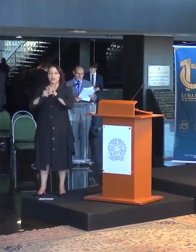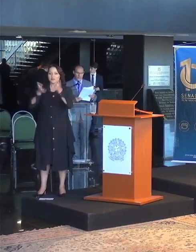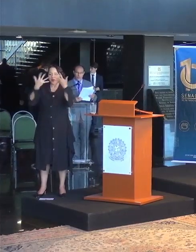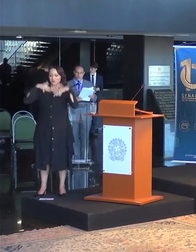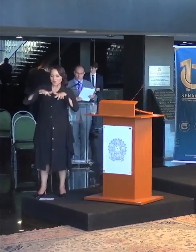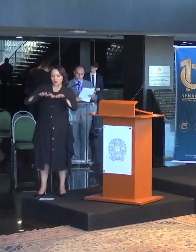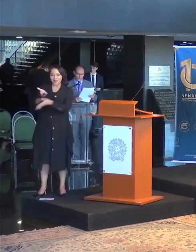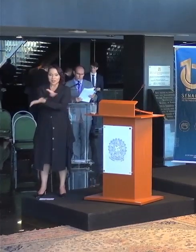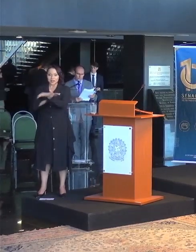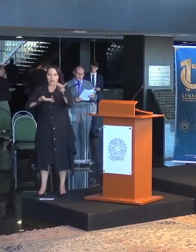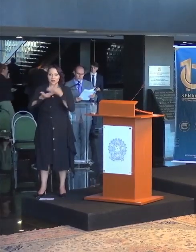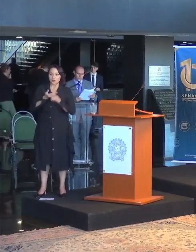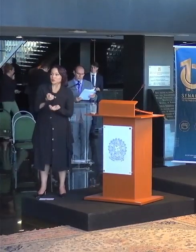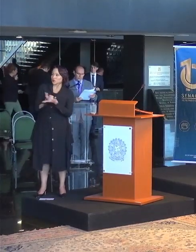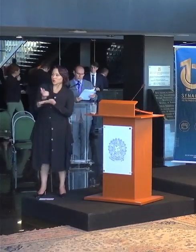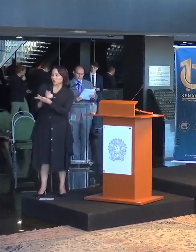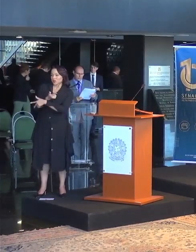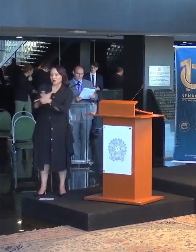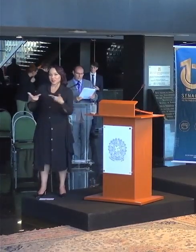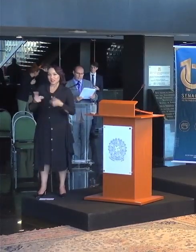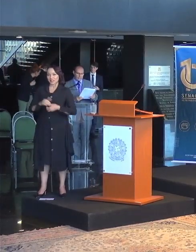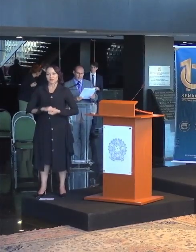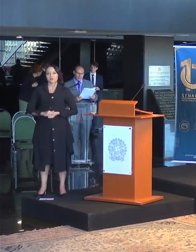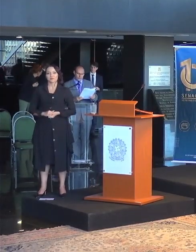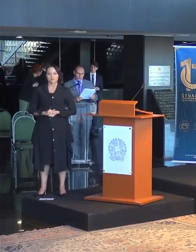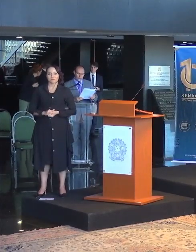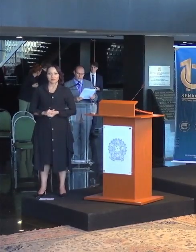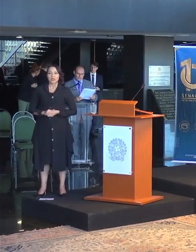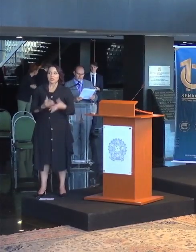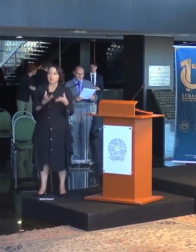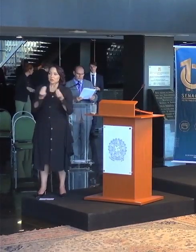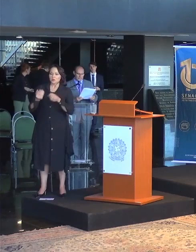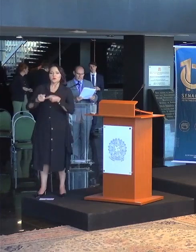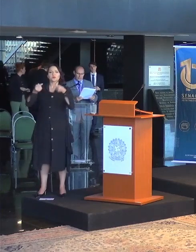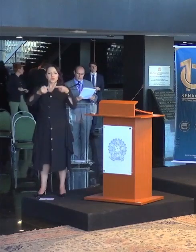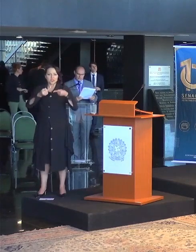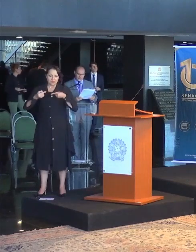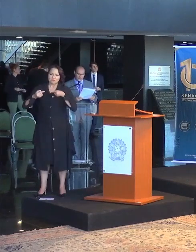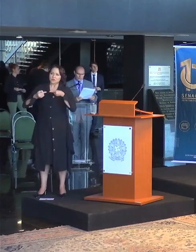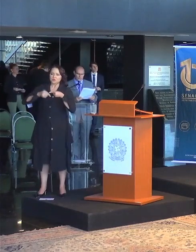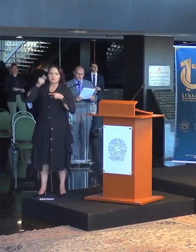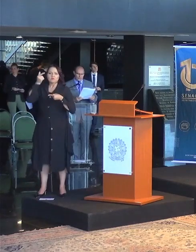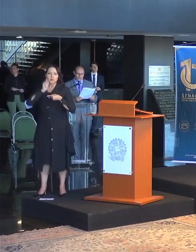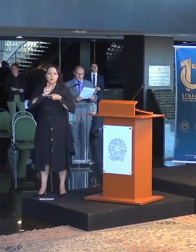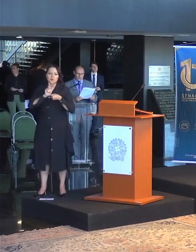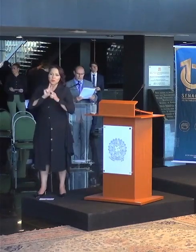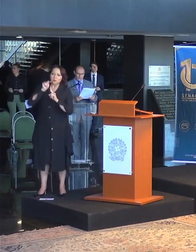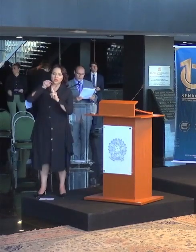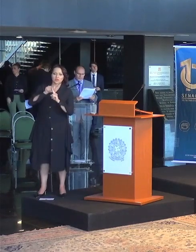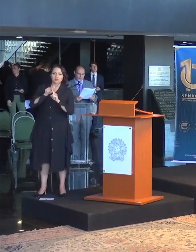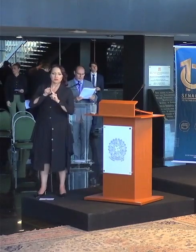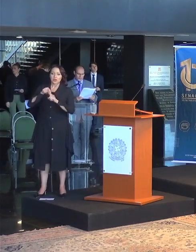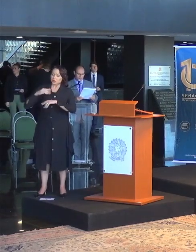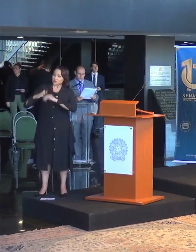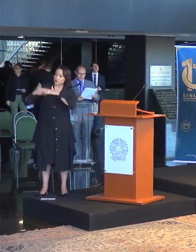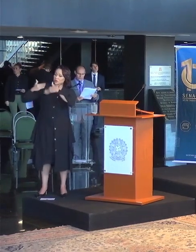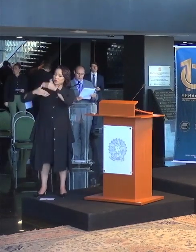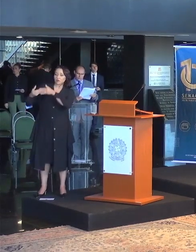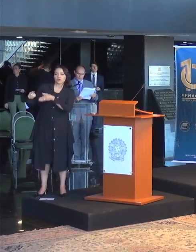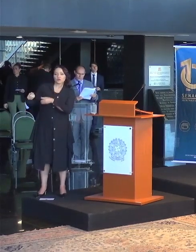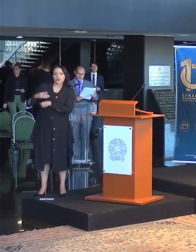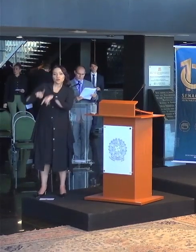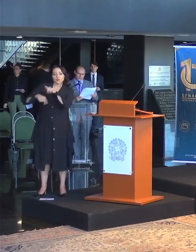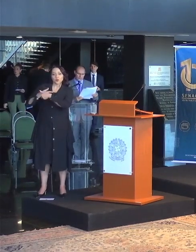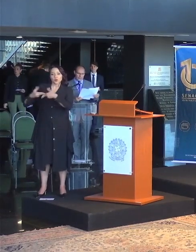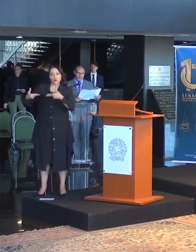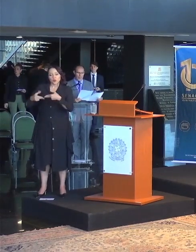harmonia nas relações de consumo. Ainda são muitos os desafios a serem alcançados, seja no desenvolvimento de novos